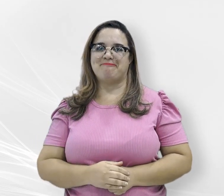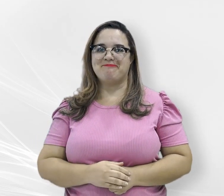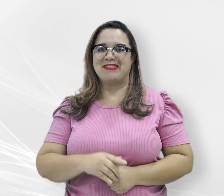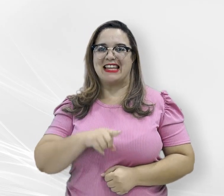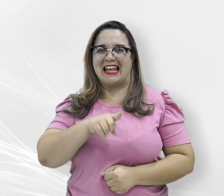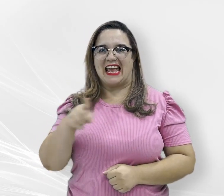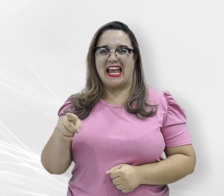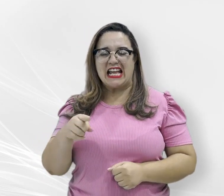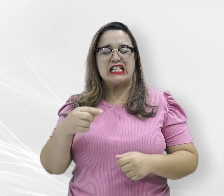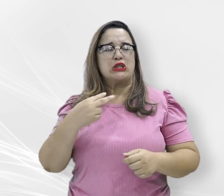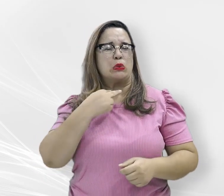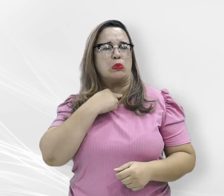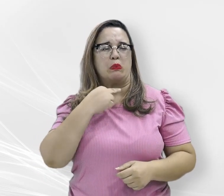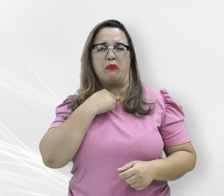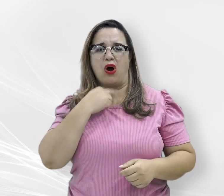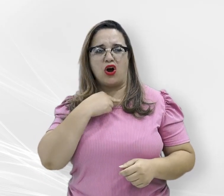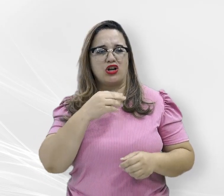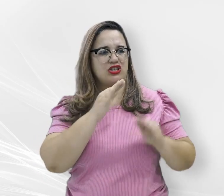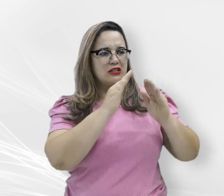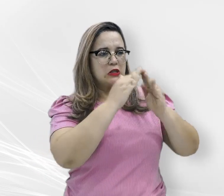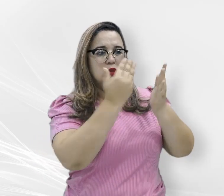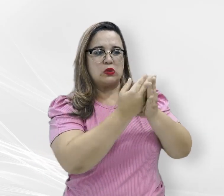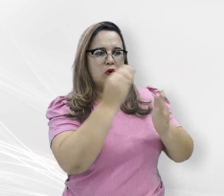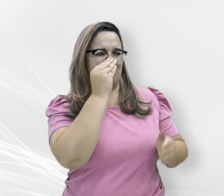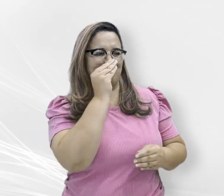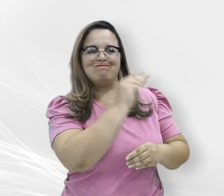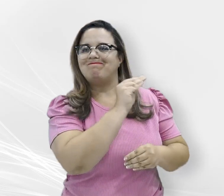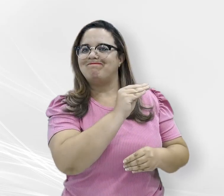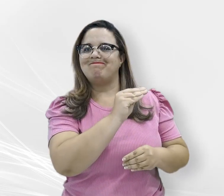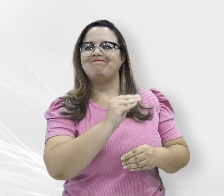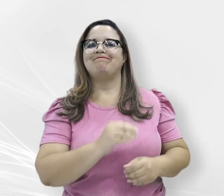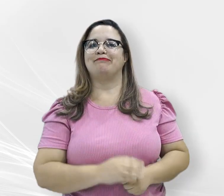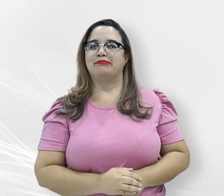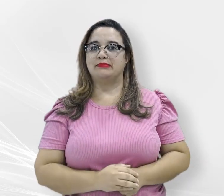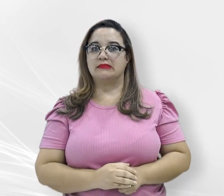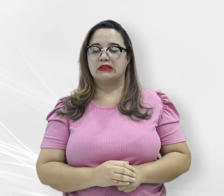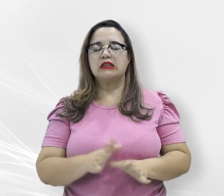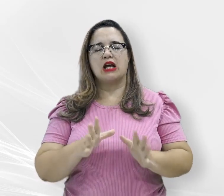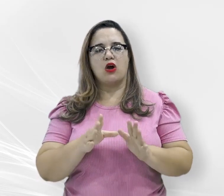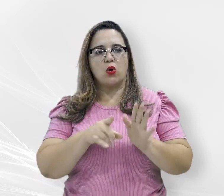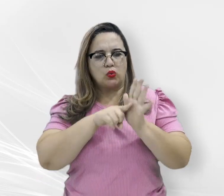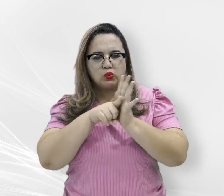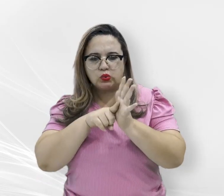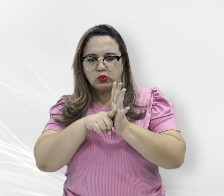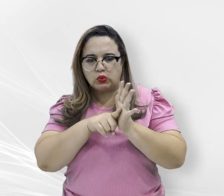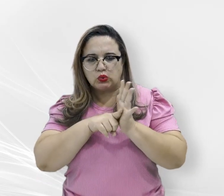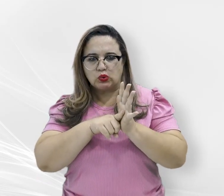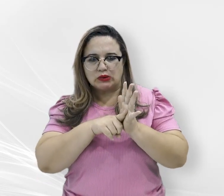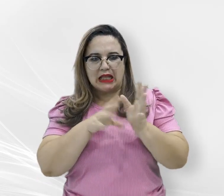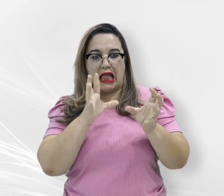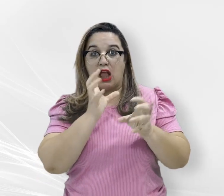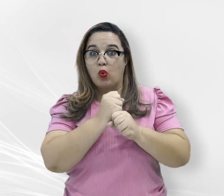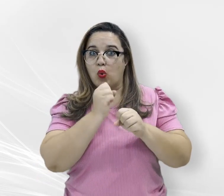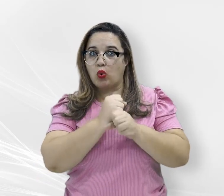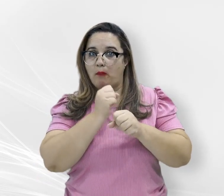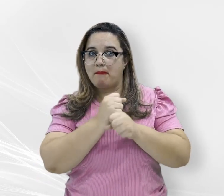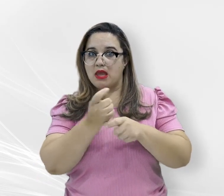aprendizagem não podem ser negligenciados. Segundo dados do Ministério da Economia, o Brasil tem hoje cerca de 415